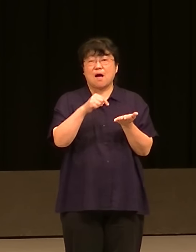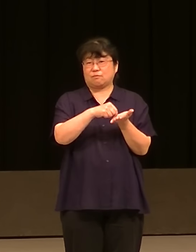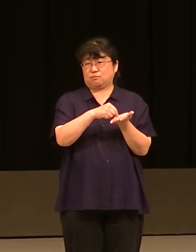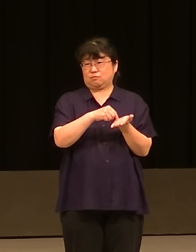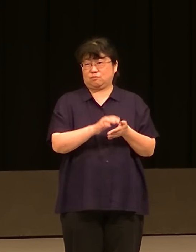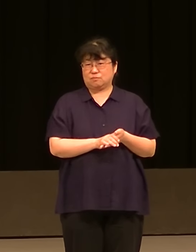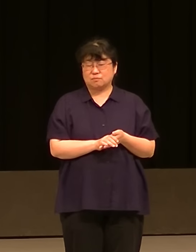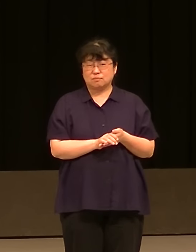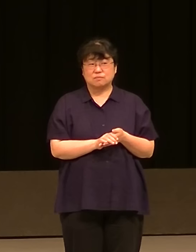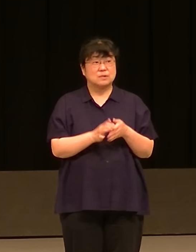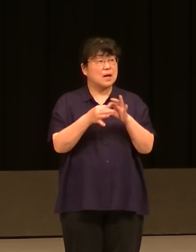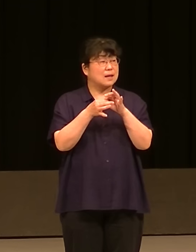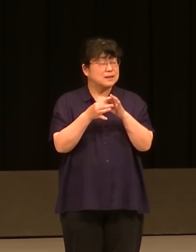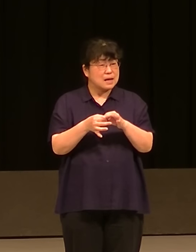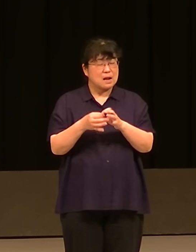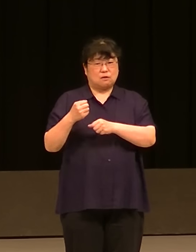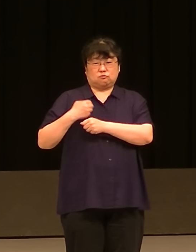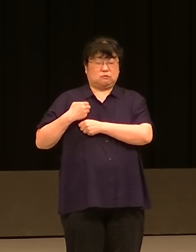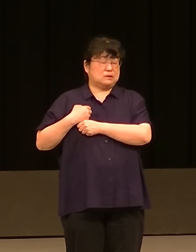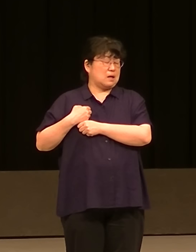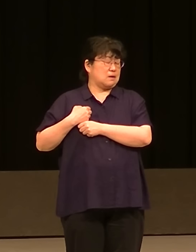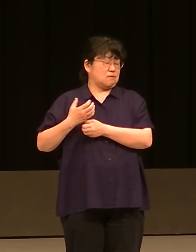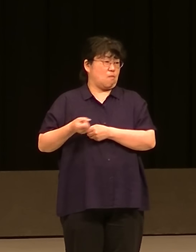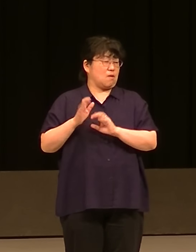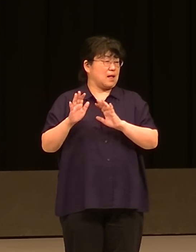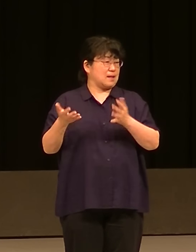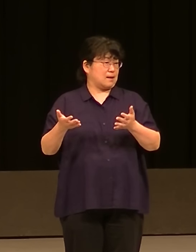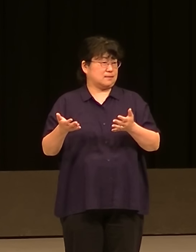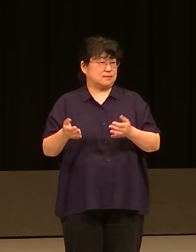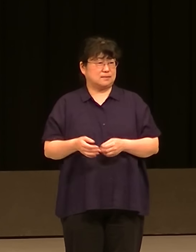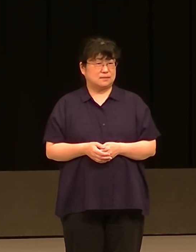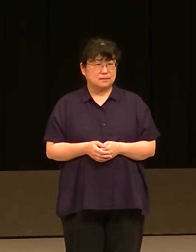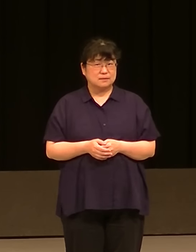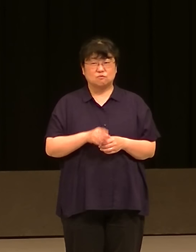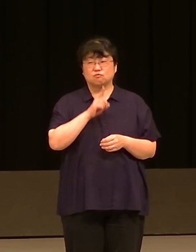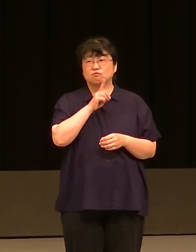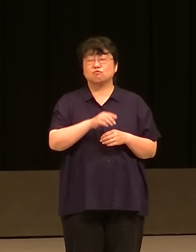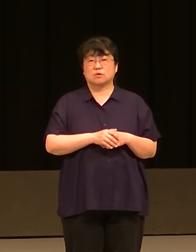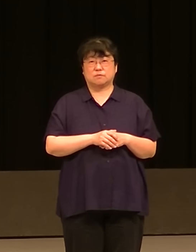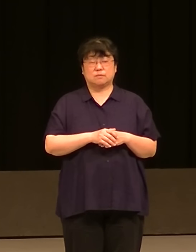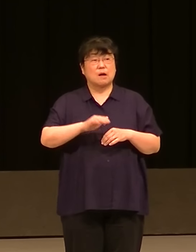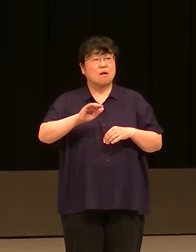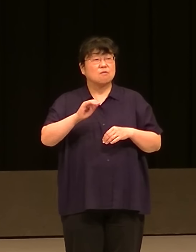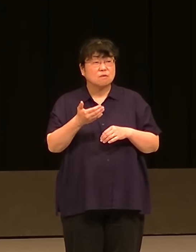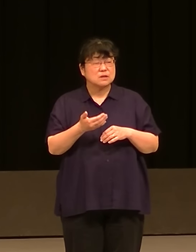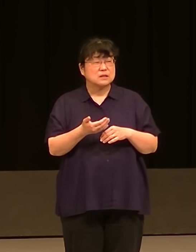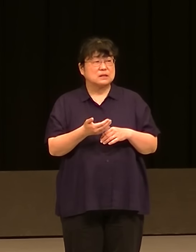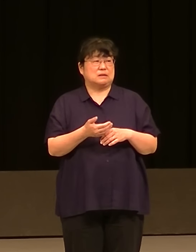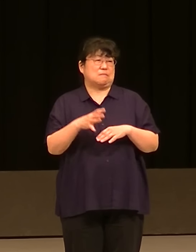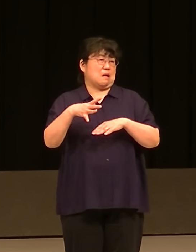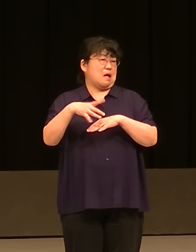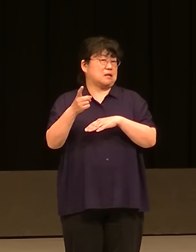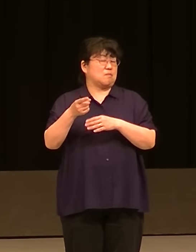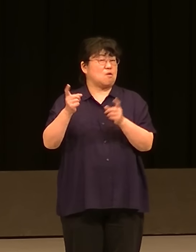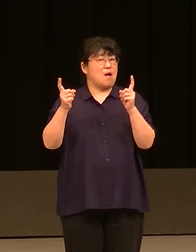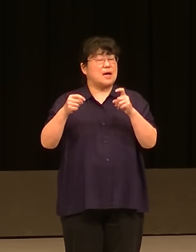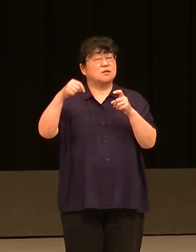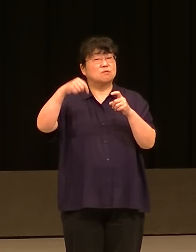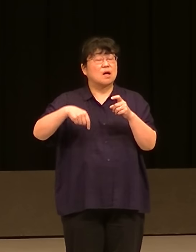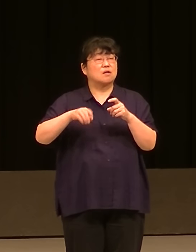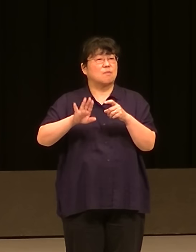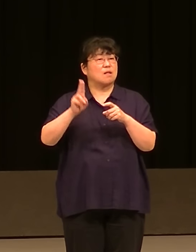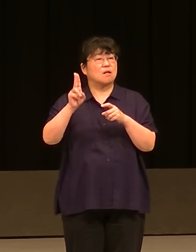ございます。だから軍隊は持たないんだ、ということを言っているのに、冒頭のご挨拶の中にも